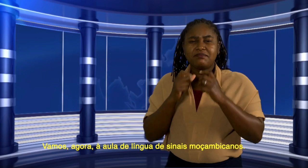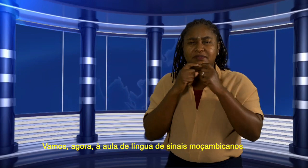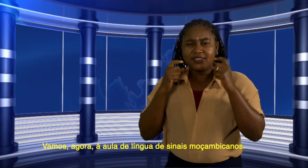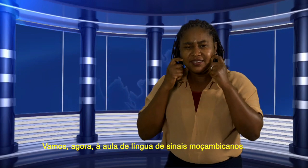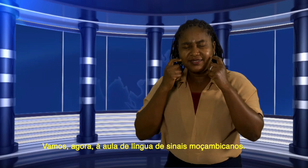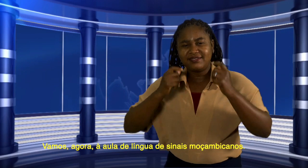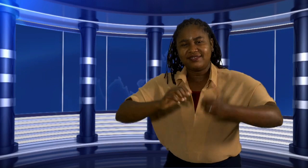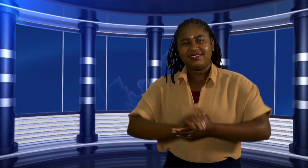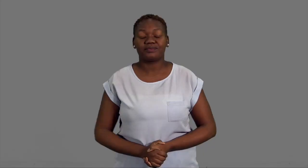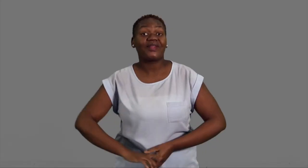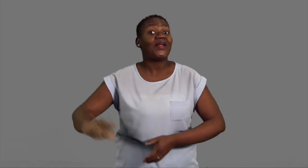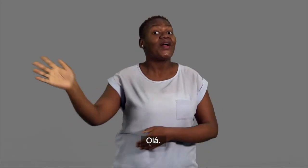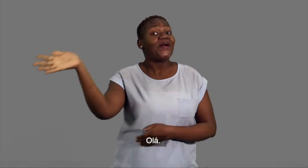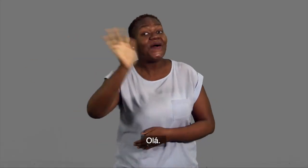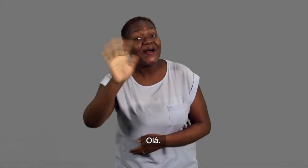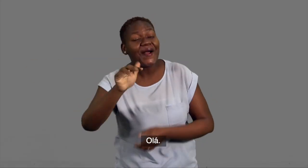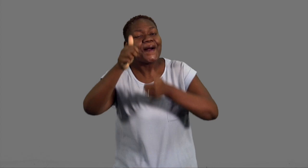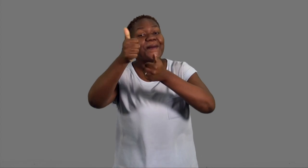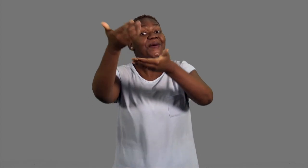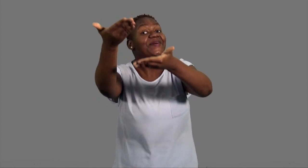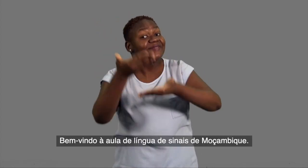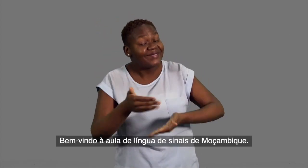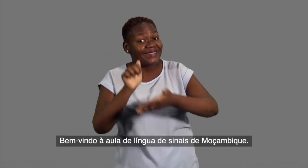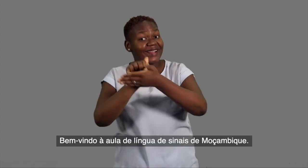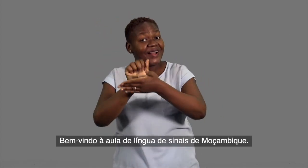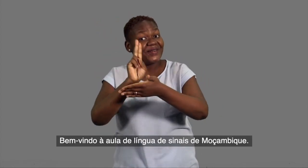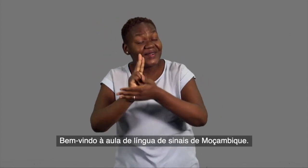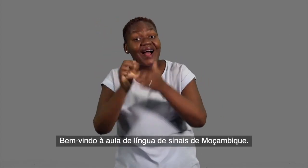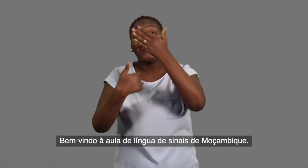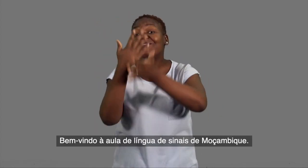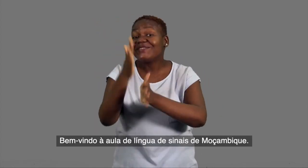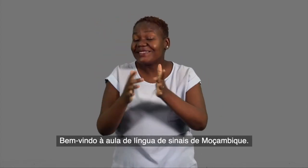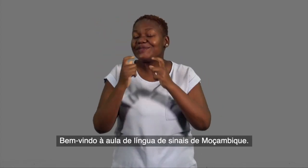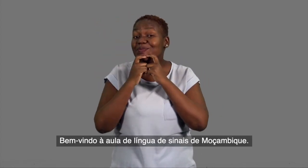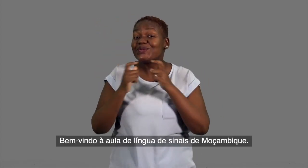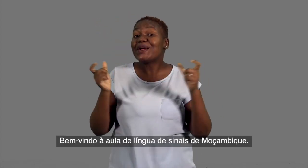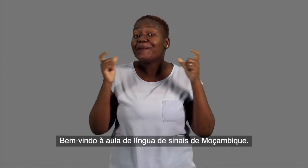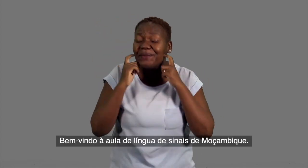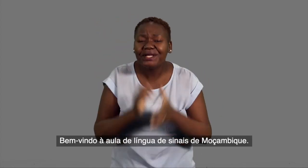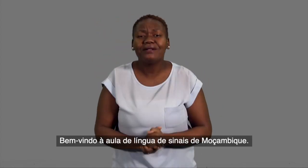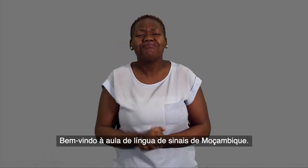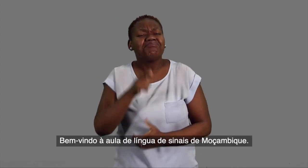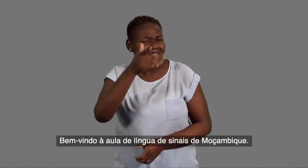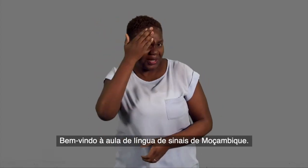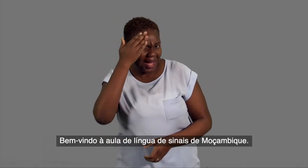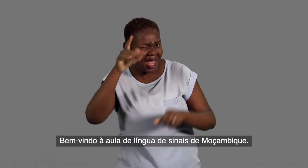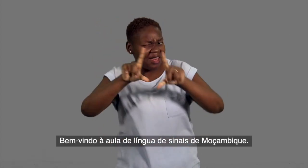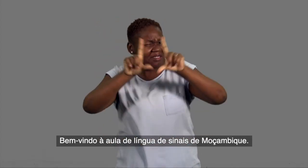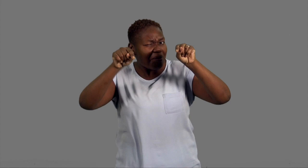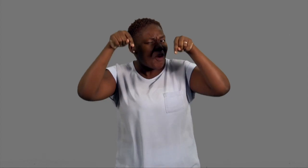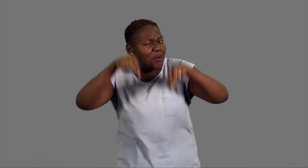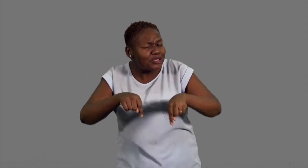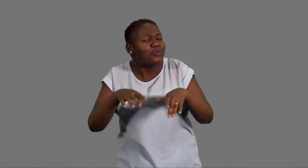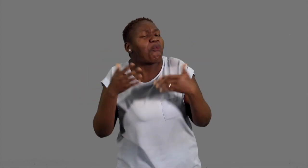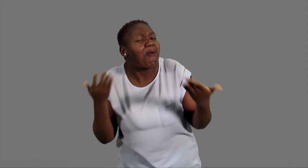Sinais Moçambicanos. Olá! Bem-vindo à aula de Língua de Sinais de Moçambique.